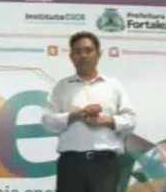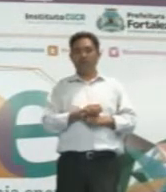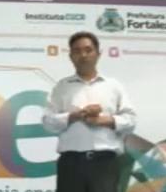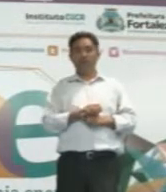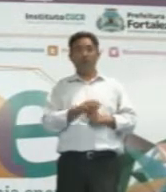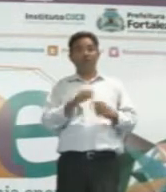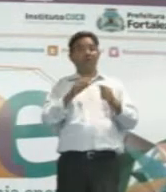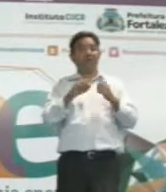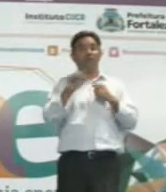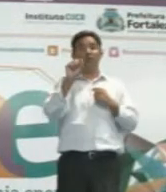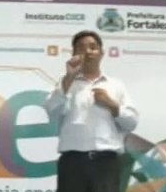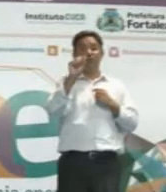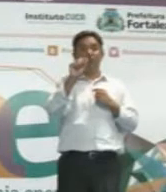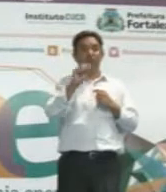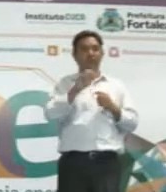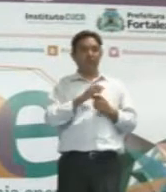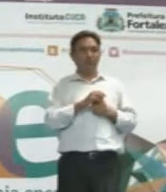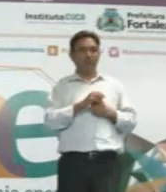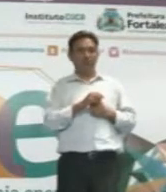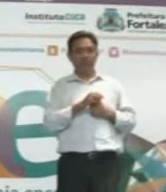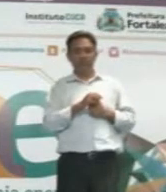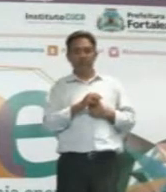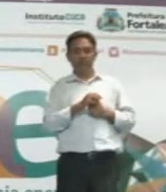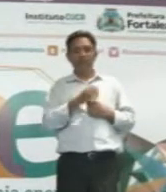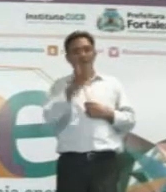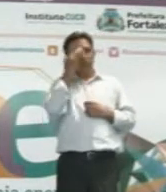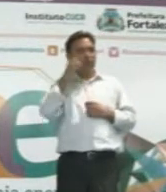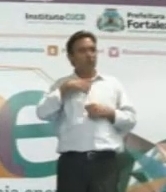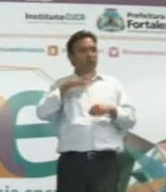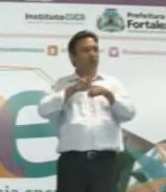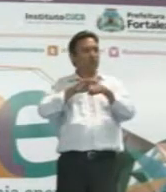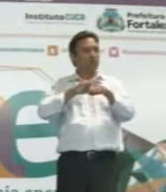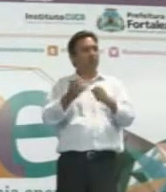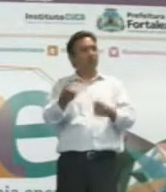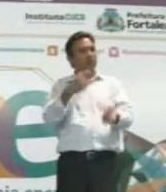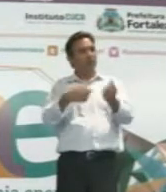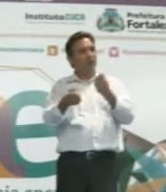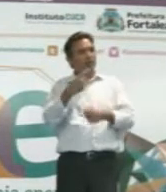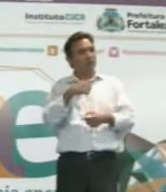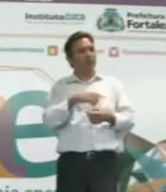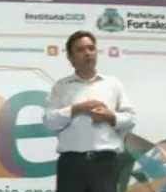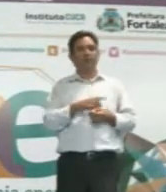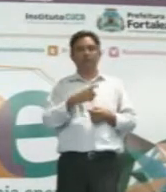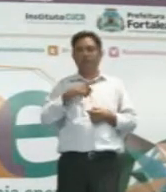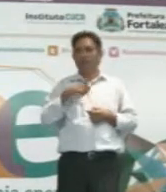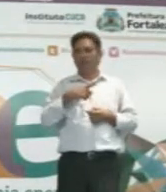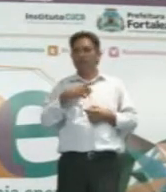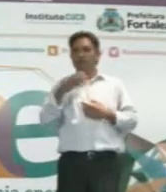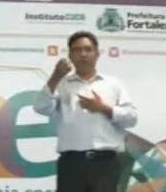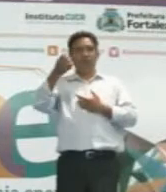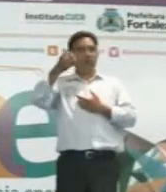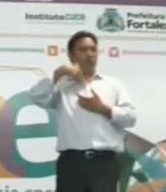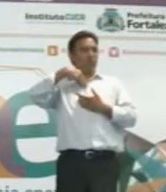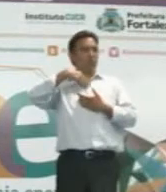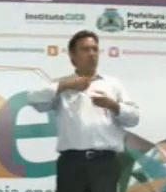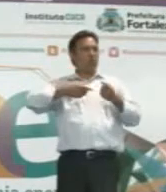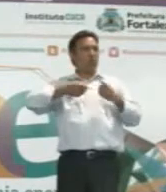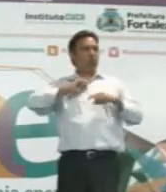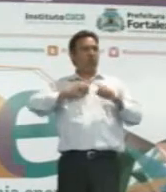contraindicado a portadores de fenilcetonúria, uma doença genética rara que provoca o acúmulo de fenilalanina no